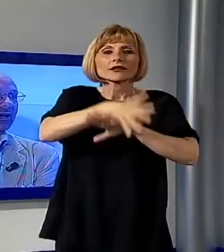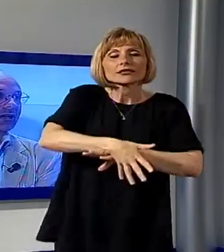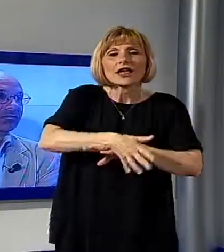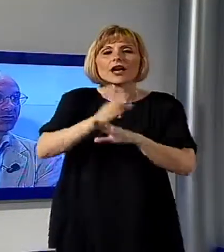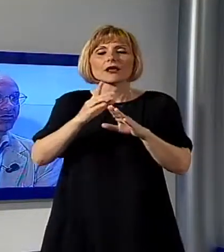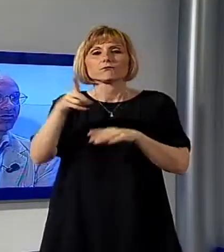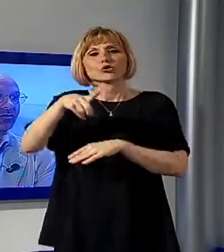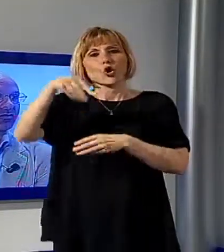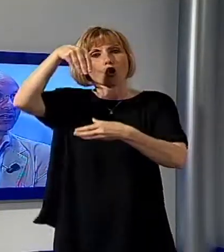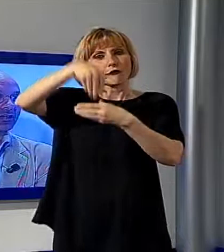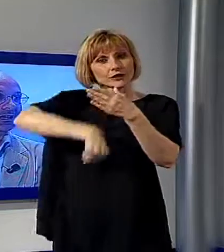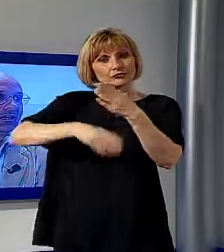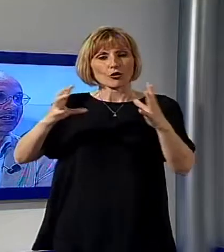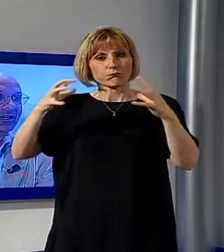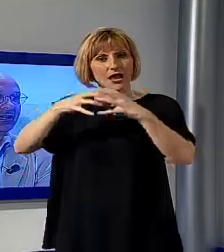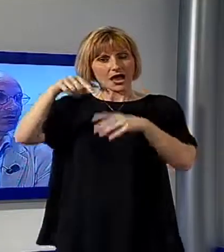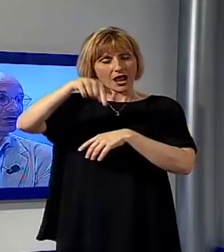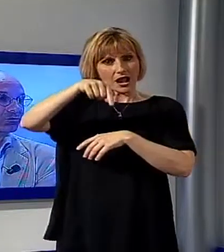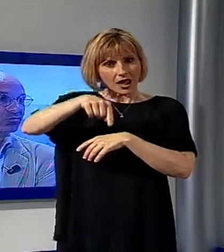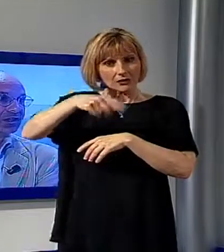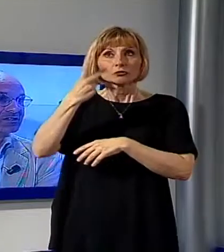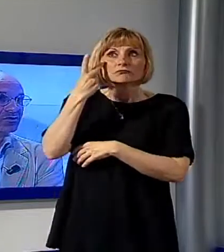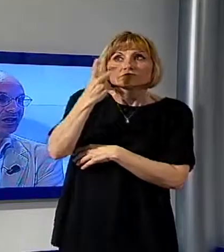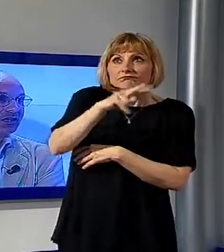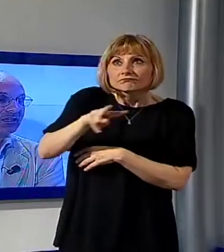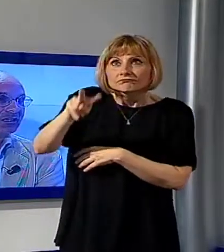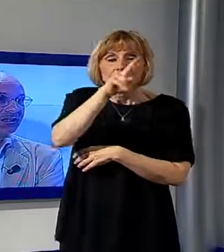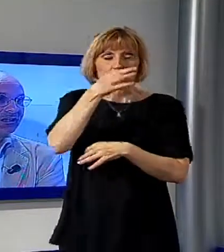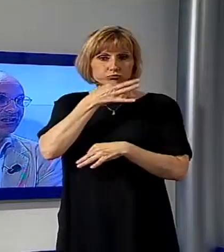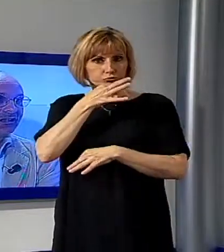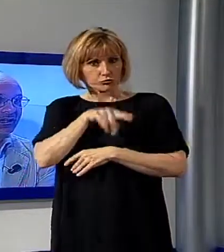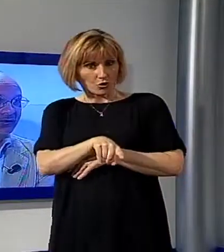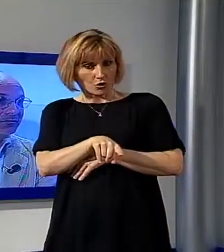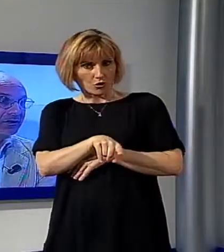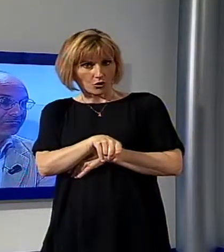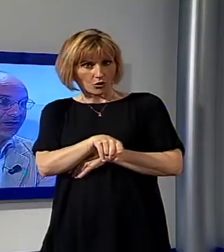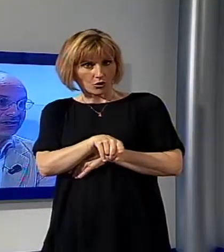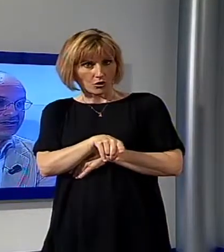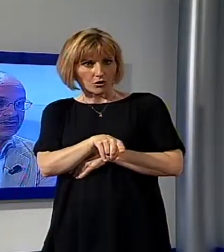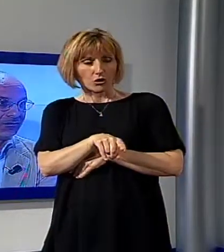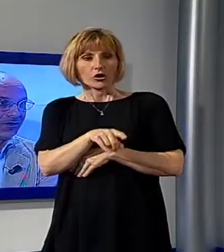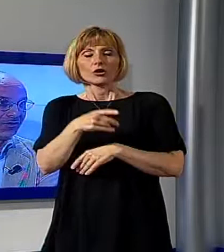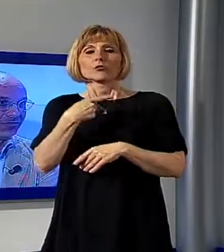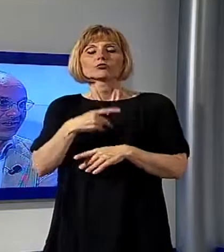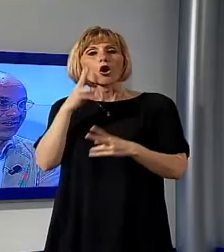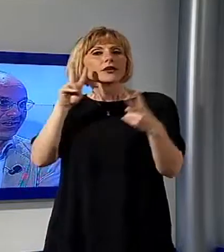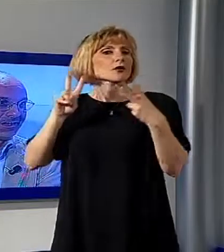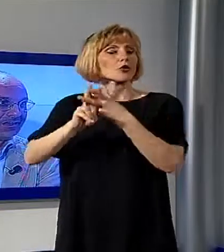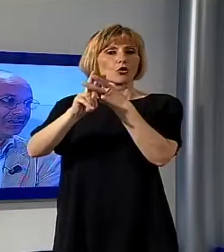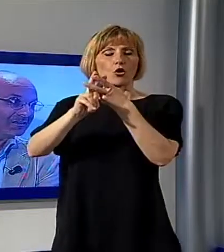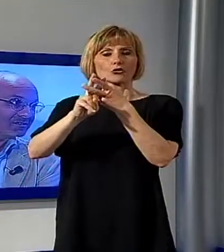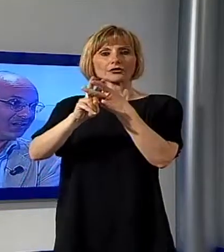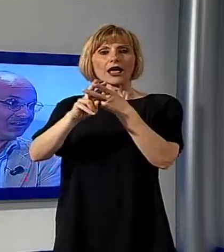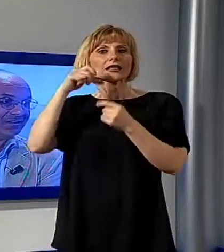Palazzo Ducale piuttosto che in uno dei musei nazionali e veramente imbattersi in qualcosa